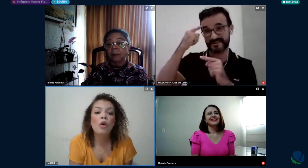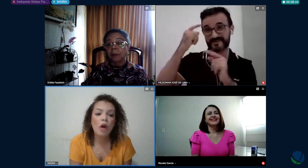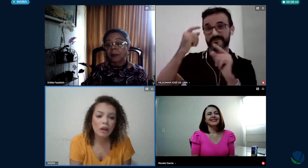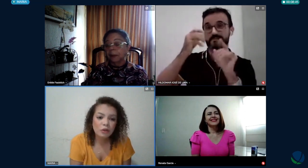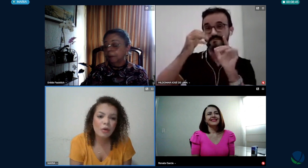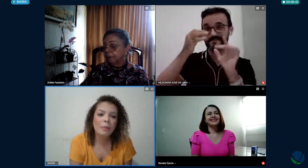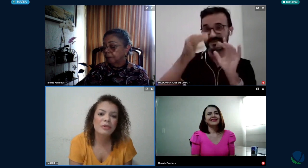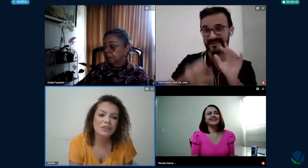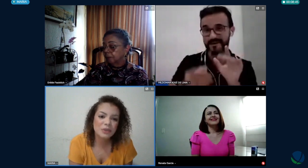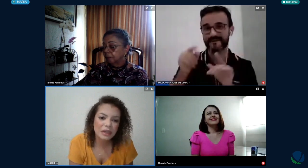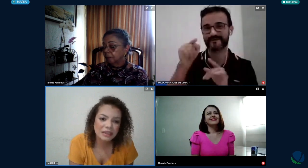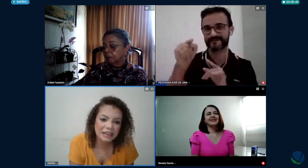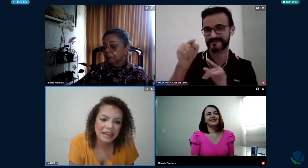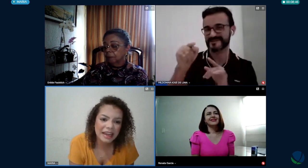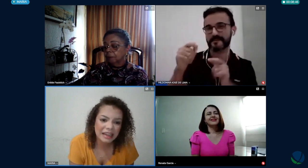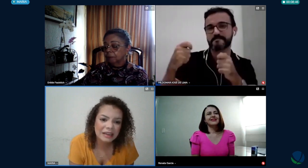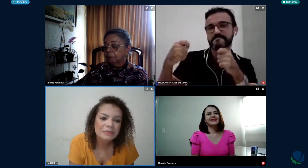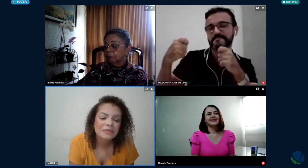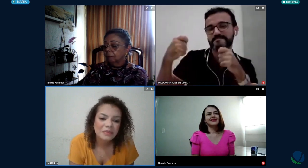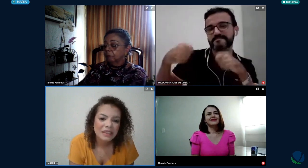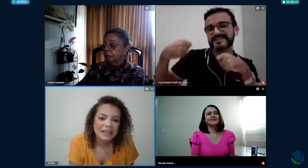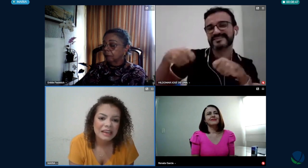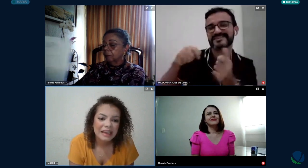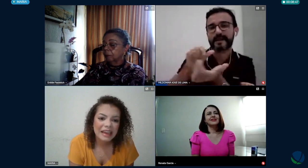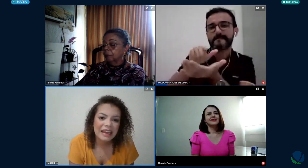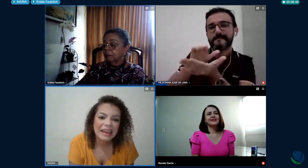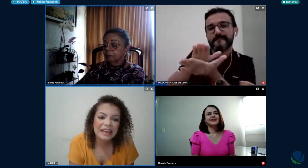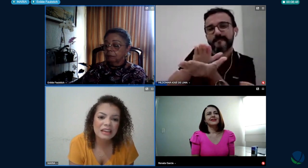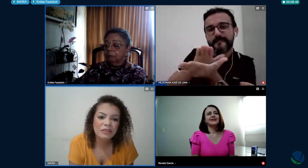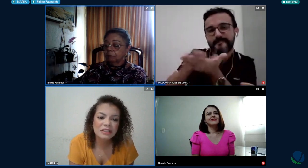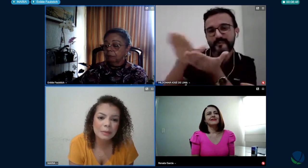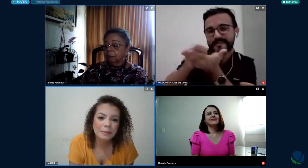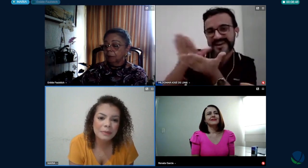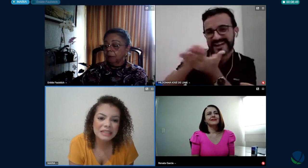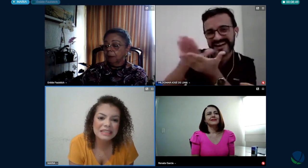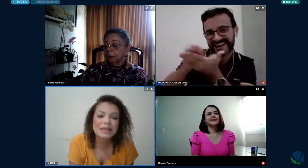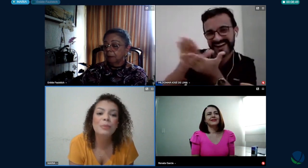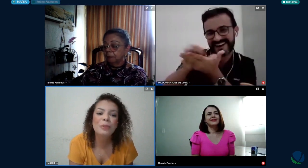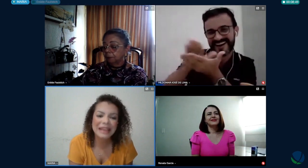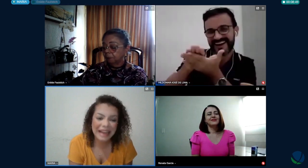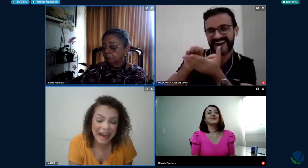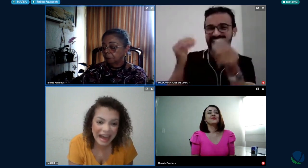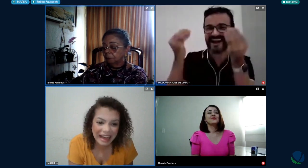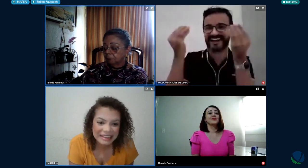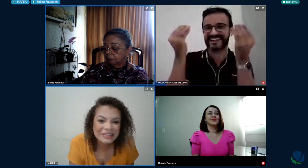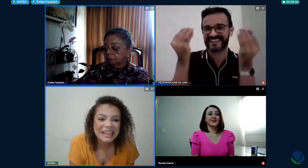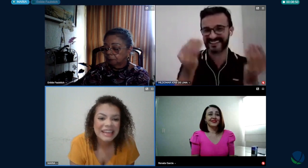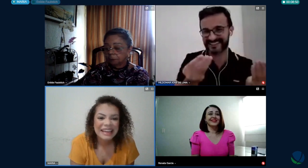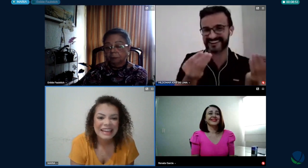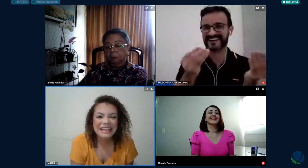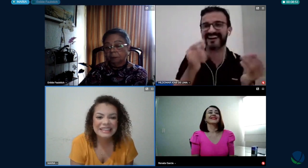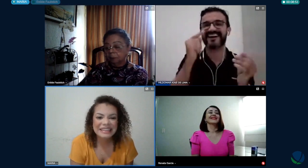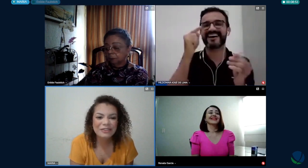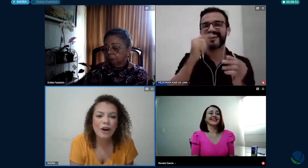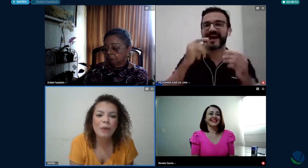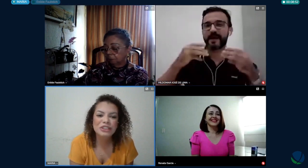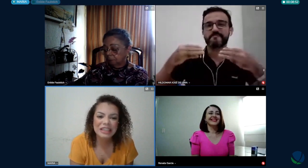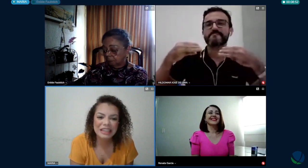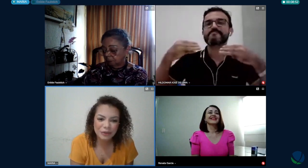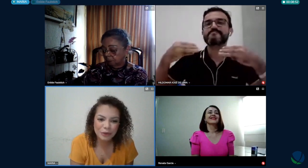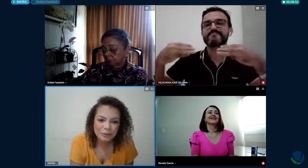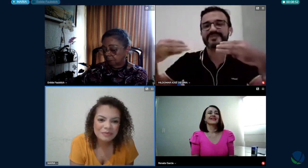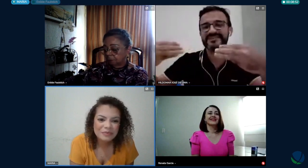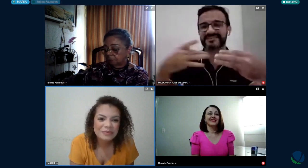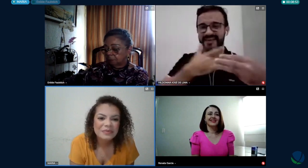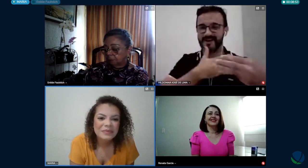Eu concordo com a professora Daniela, que você precisa publicar em forma